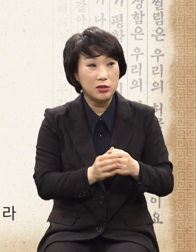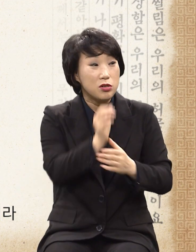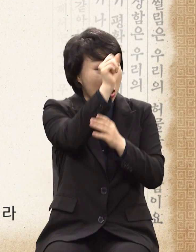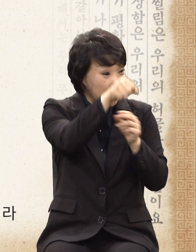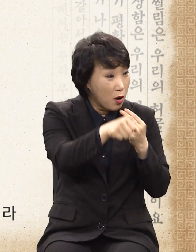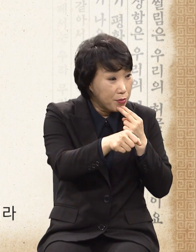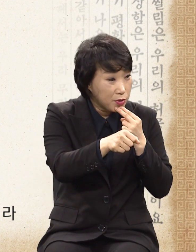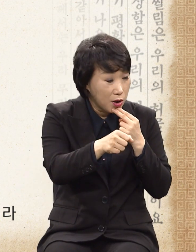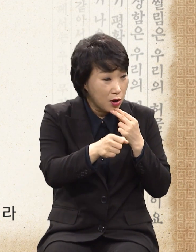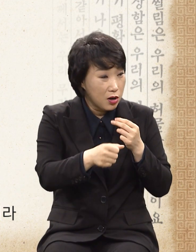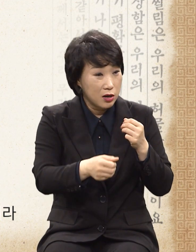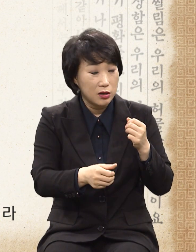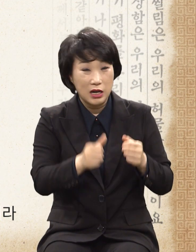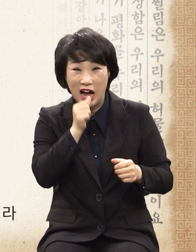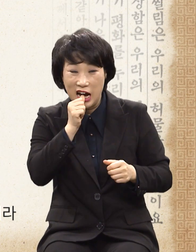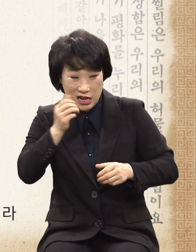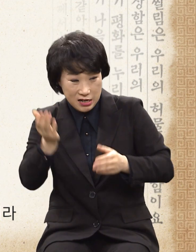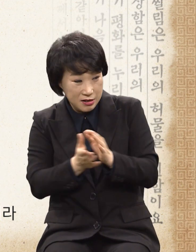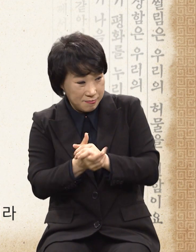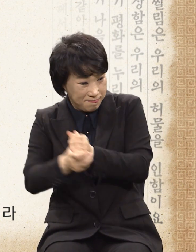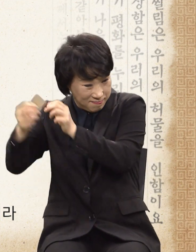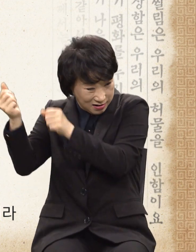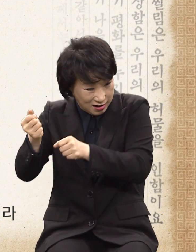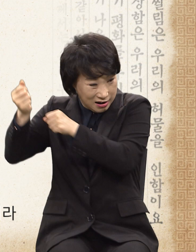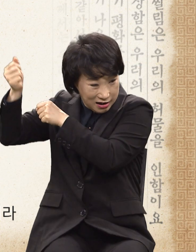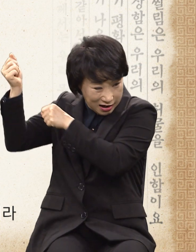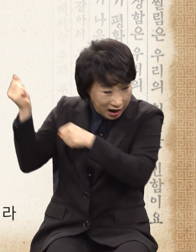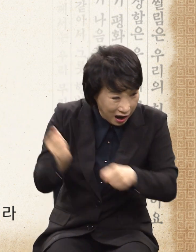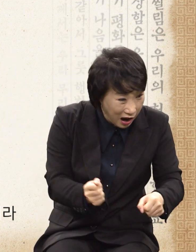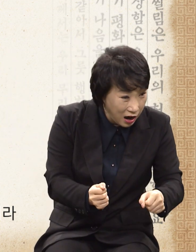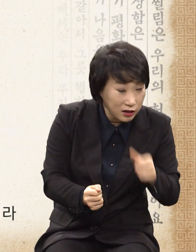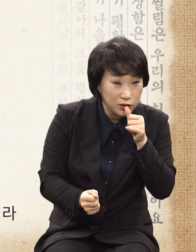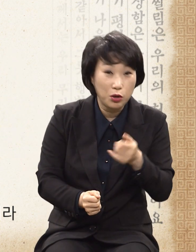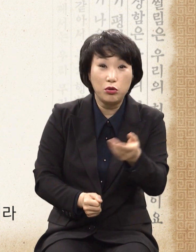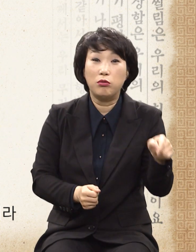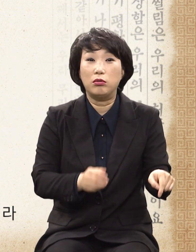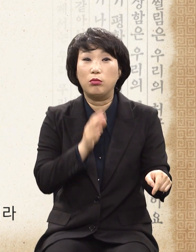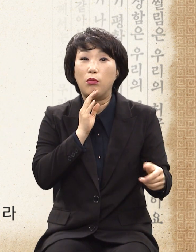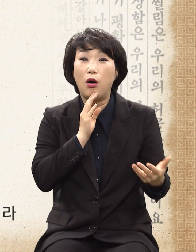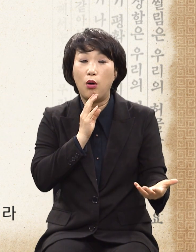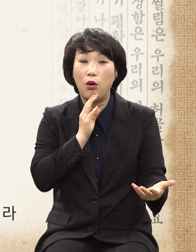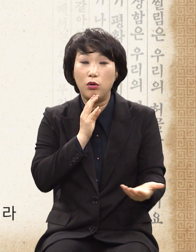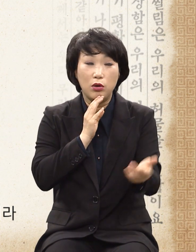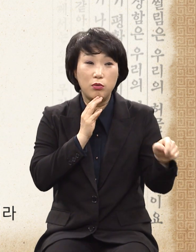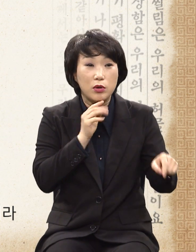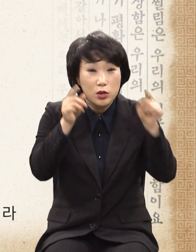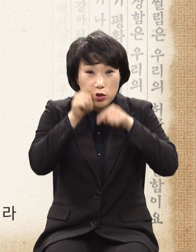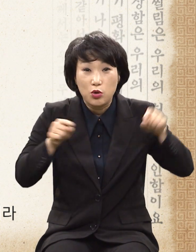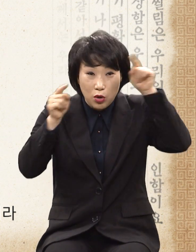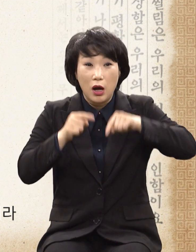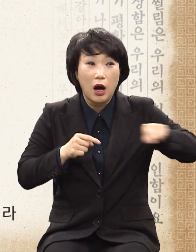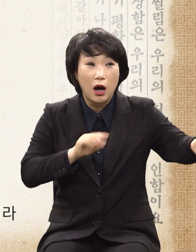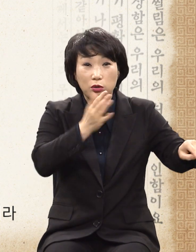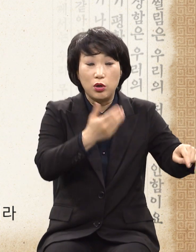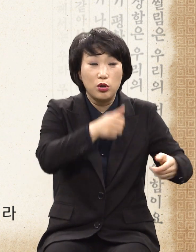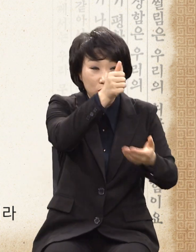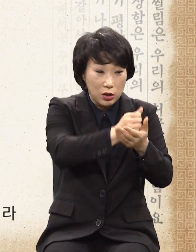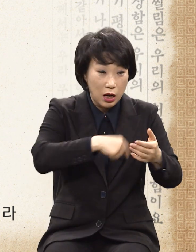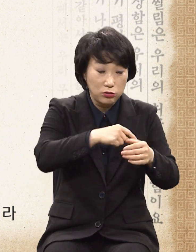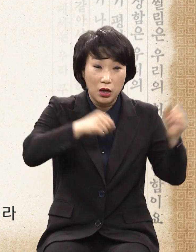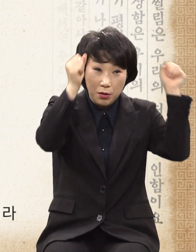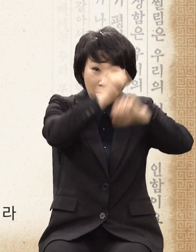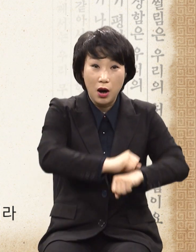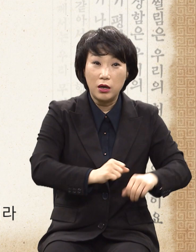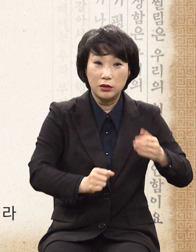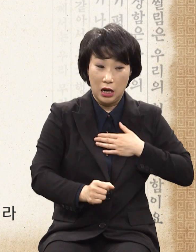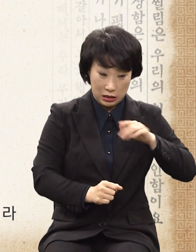않으면 찍어버리겠다 그 말입니다. 무슨 말이냐 하십니까? 그럼 이 사람은 과연 지옥 가게 된 죄 아래서 멸망받을